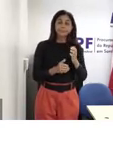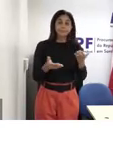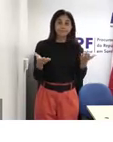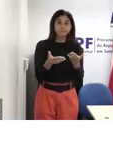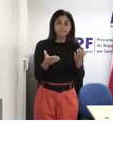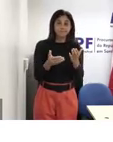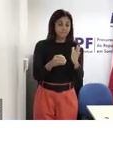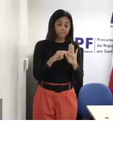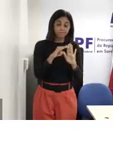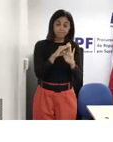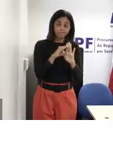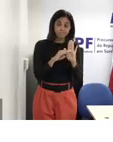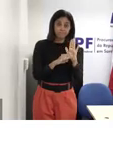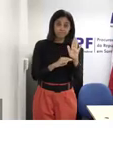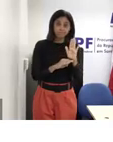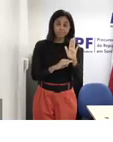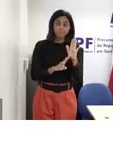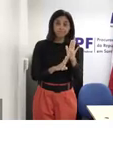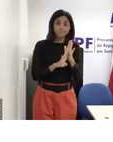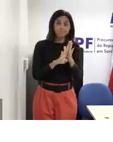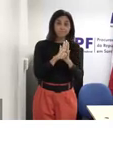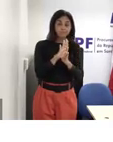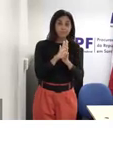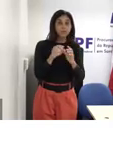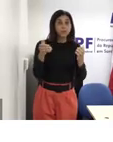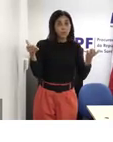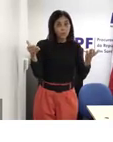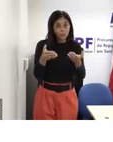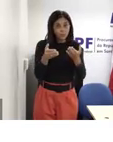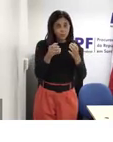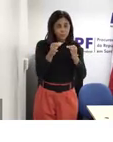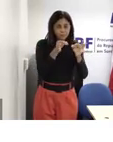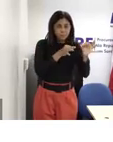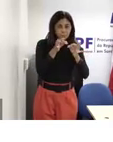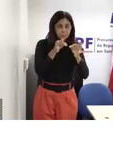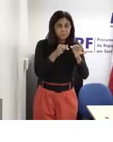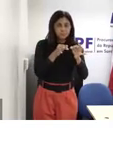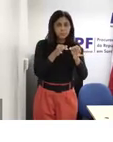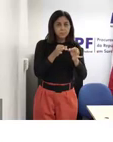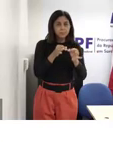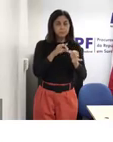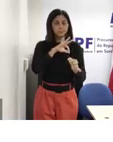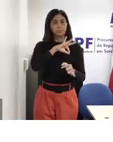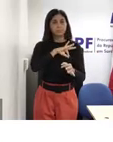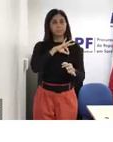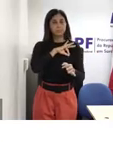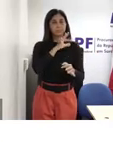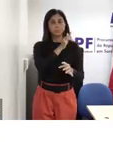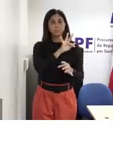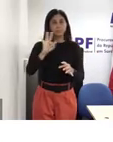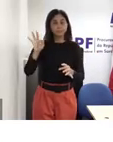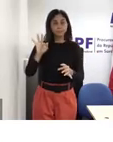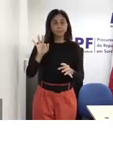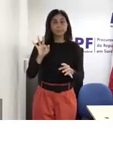ter o alvo dessa operação conforme divulgado na Polícia Federal em Fontes abertas ele tinha 16